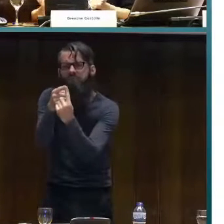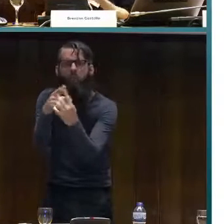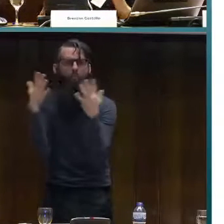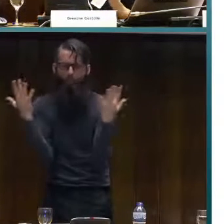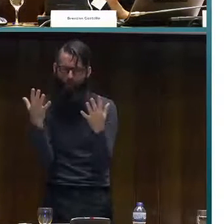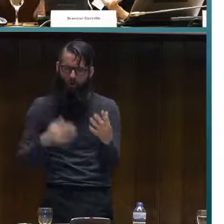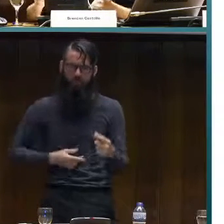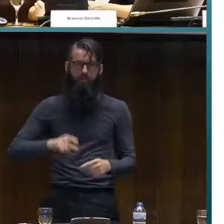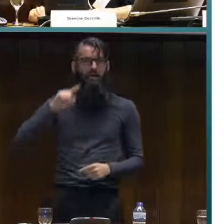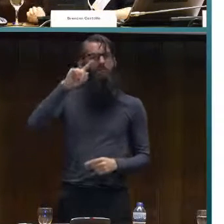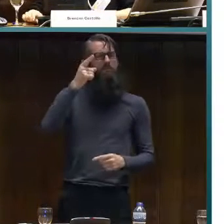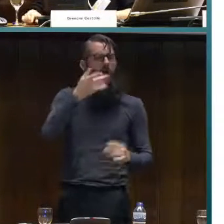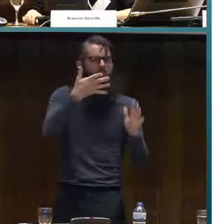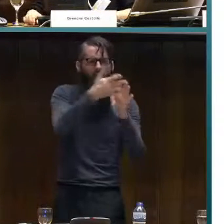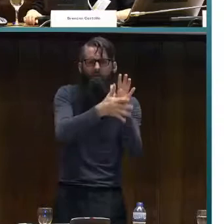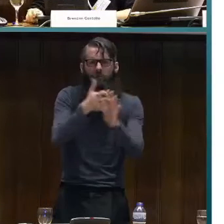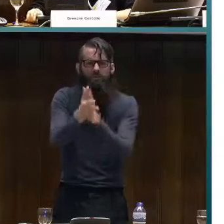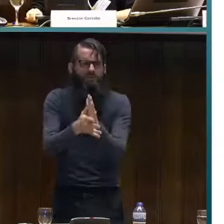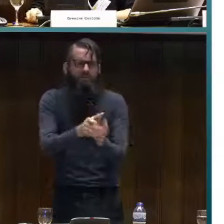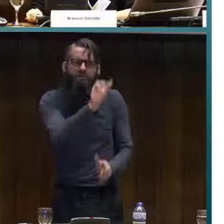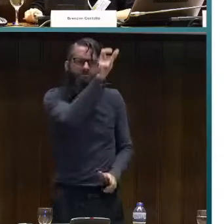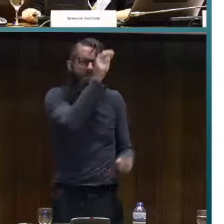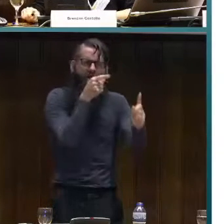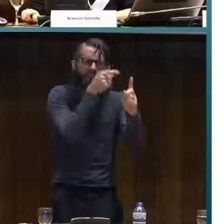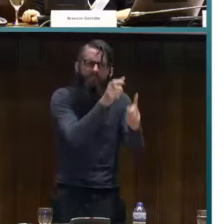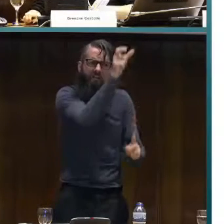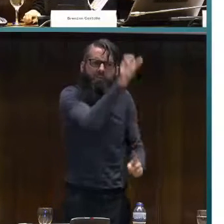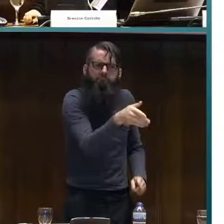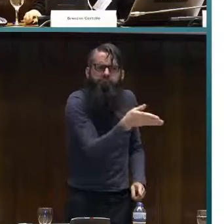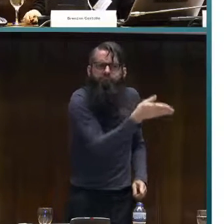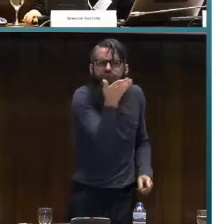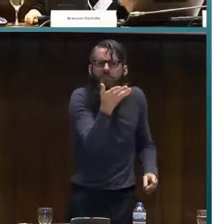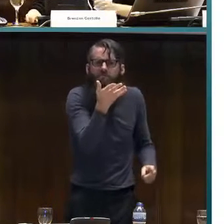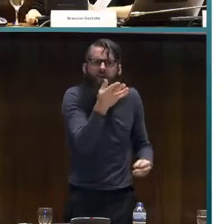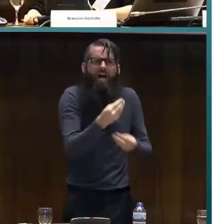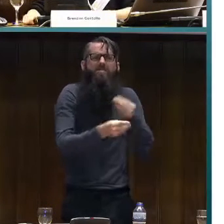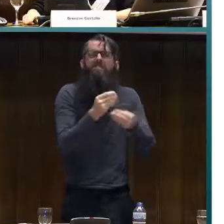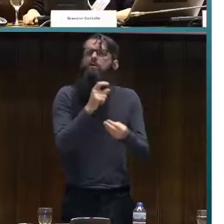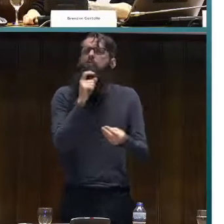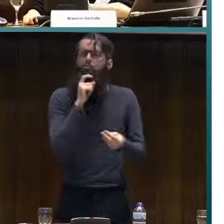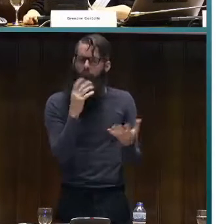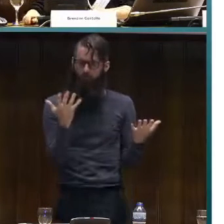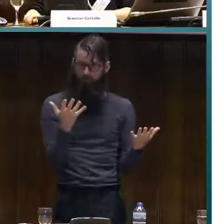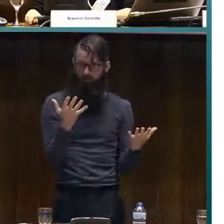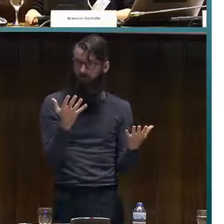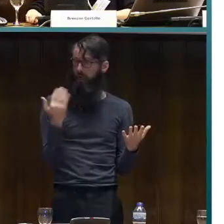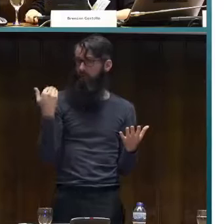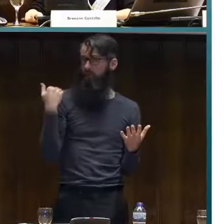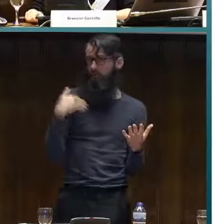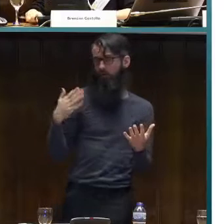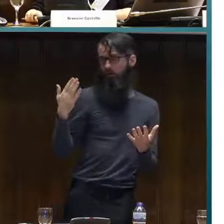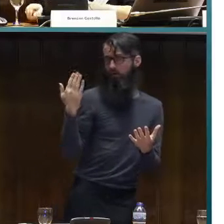se expresa esta referencia impersonal en lengua de signos. Hemos partido de la base de un estudio previo que hicimos con Josep